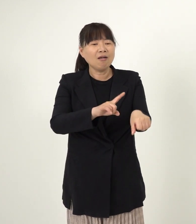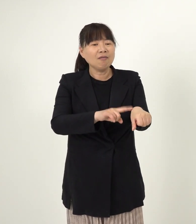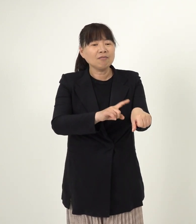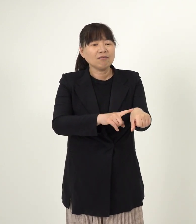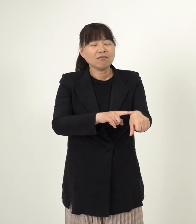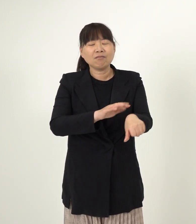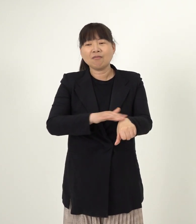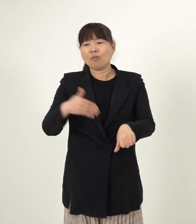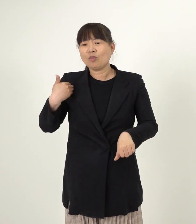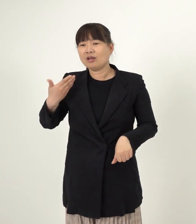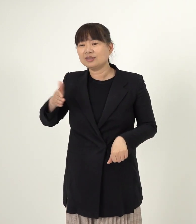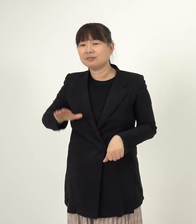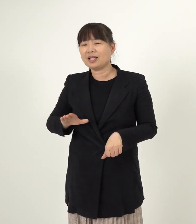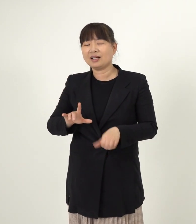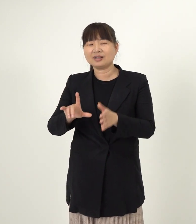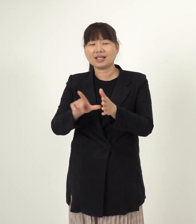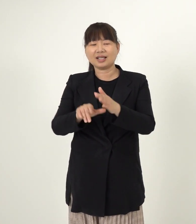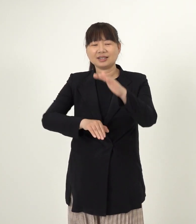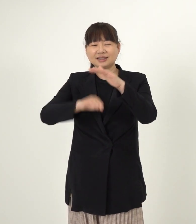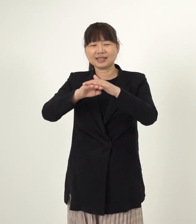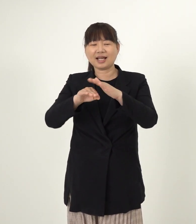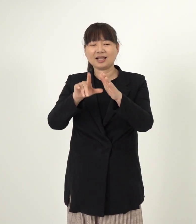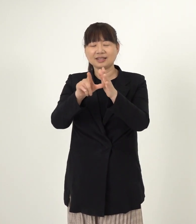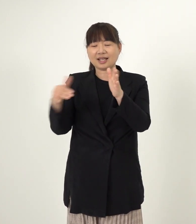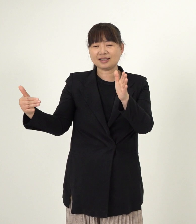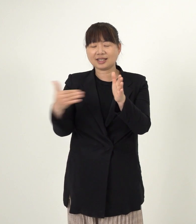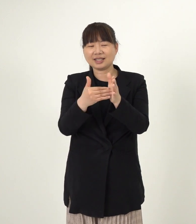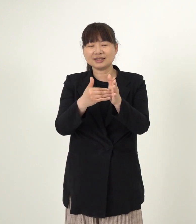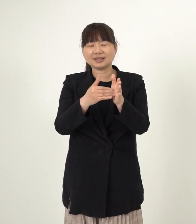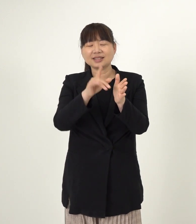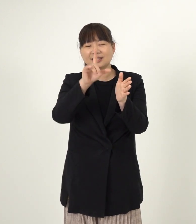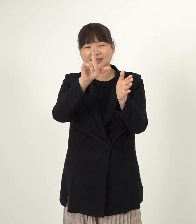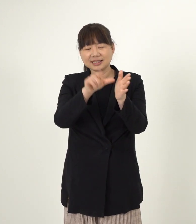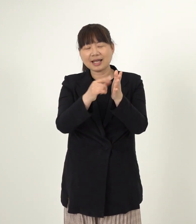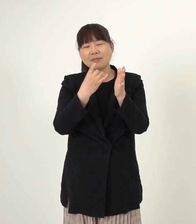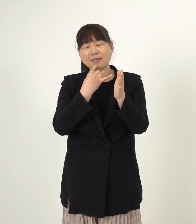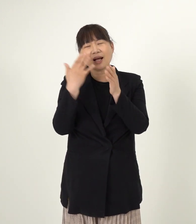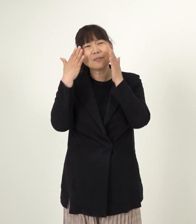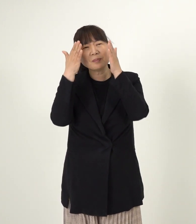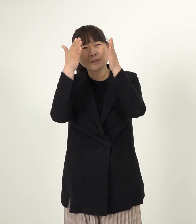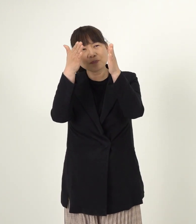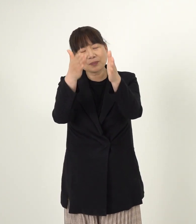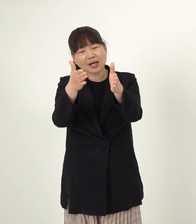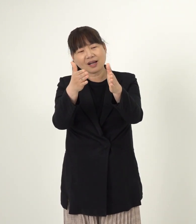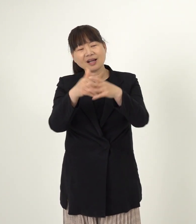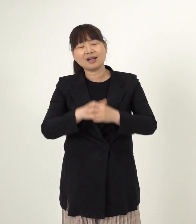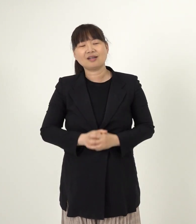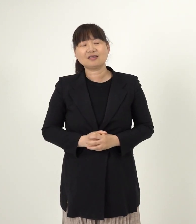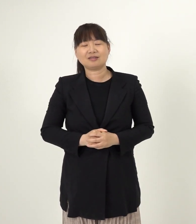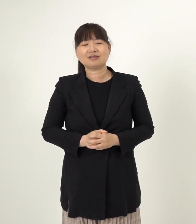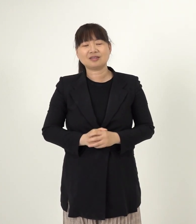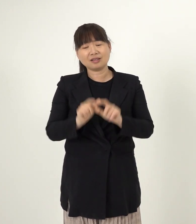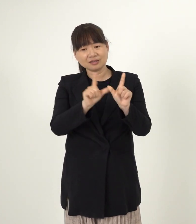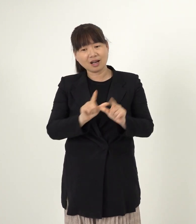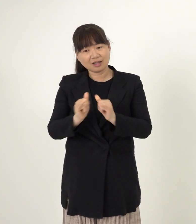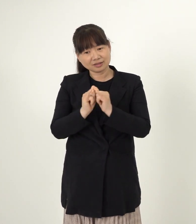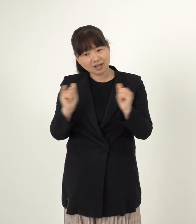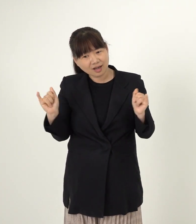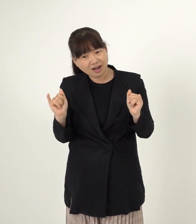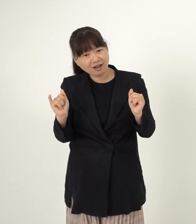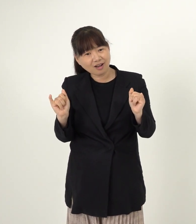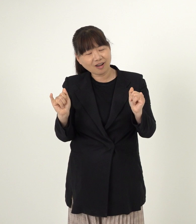모르지만 그 때가 찰 때까지 그 때만을 향해서 집중하고 살아가는 사람은